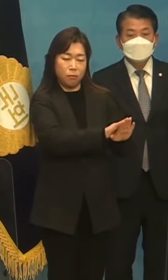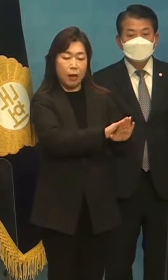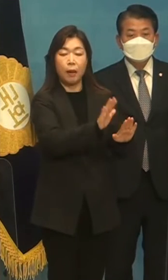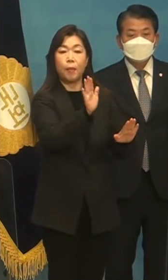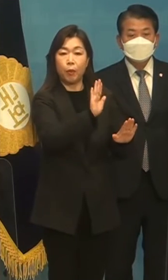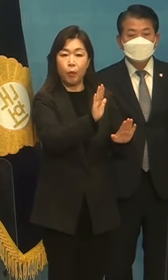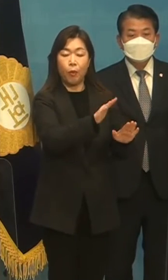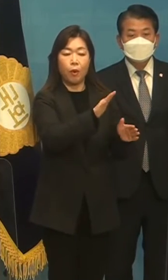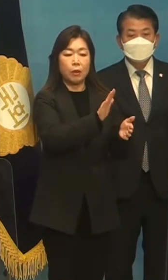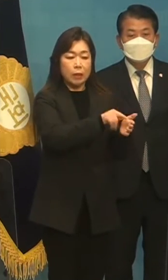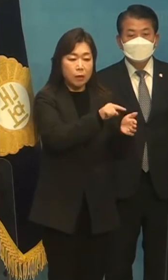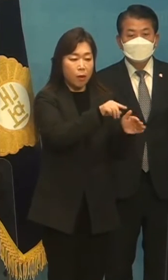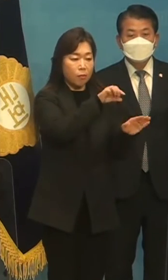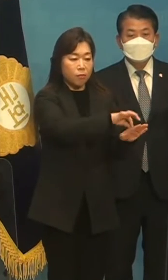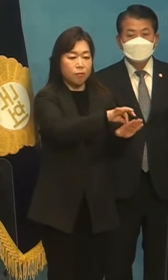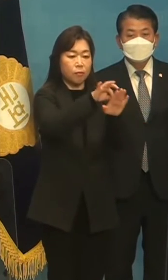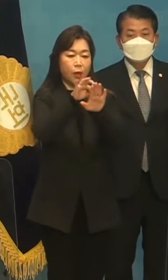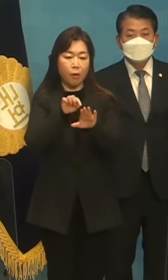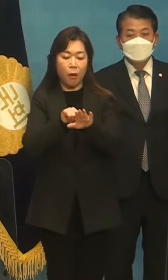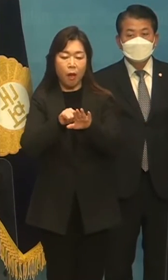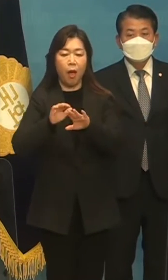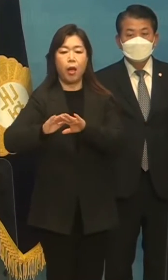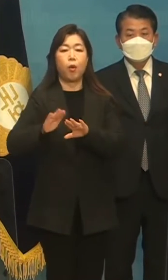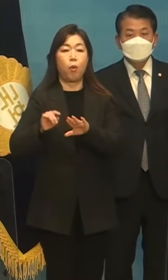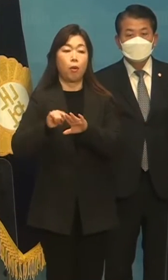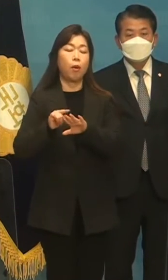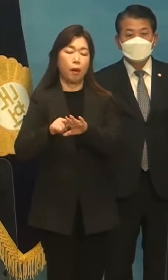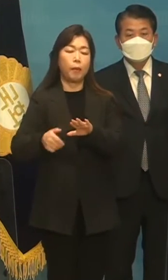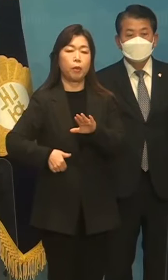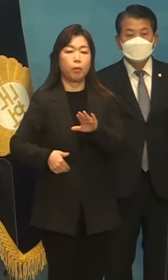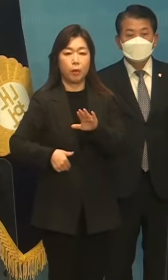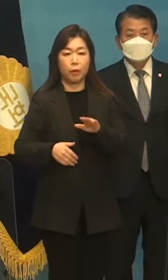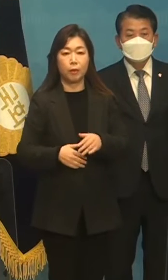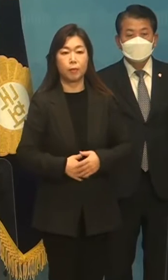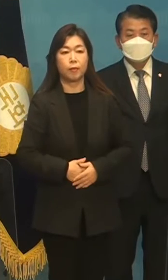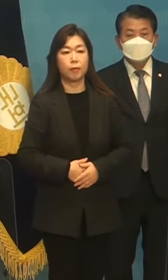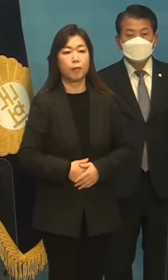아니고 근본적으로 해결해야 될 때가 됐다고 생각을 하고요. 이번에